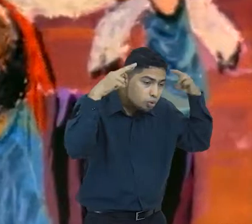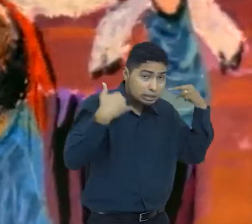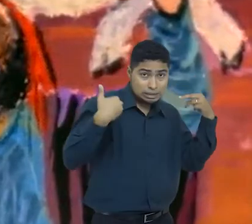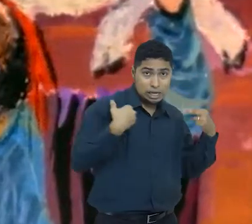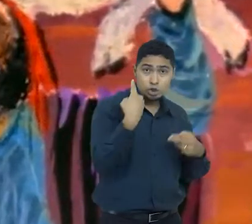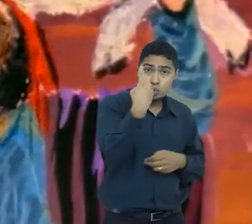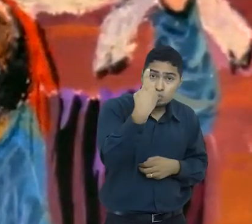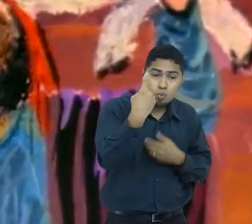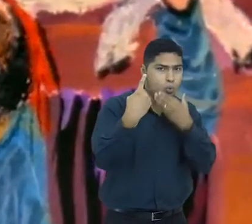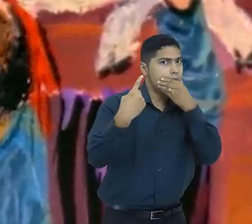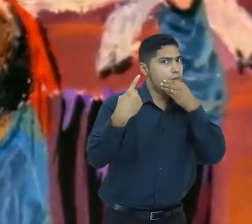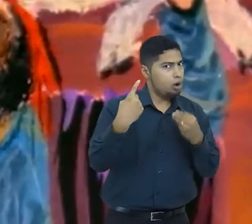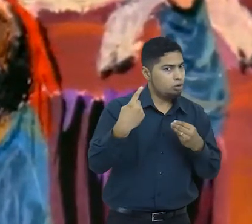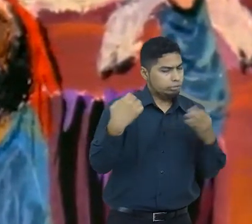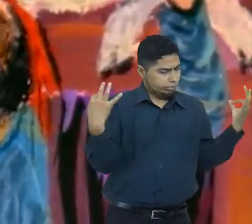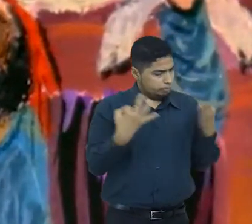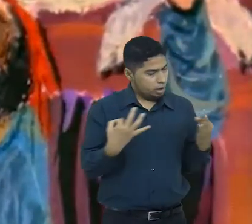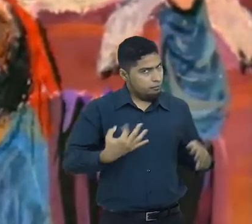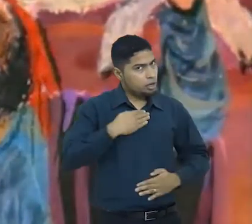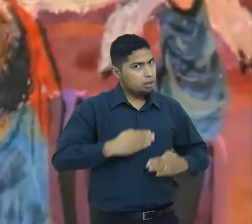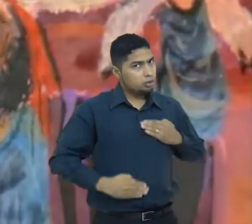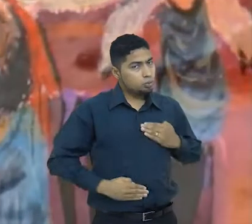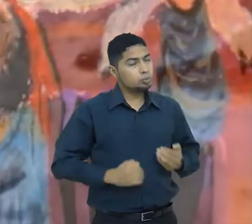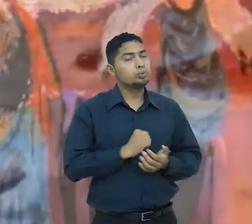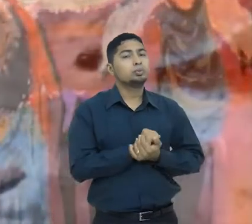de idade, macho e sem nenhum defeito.